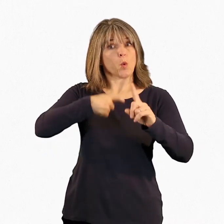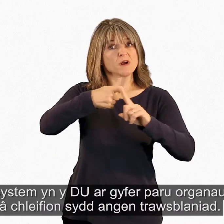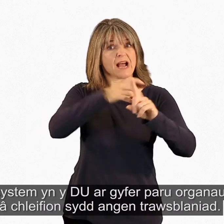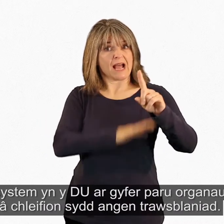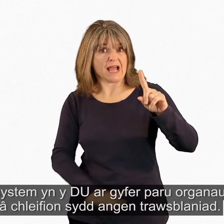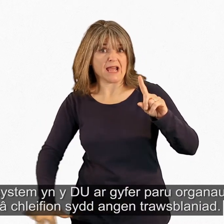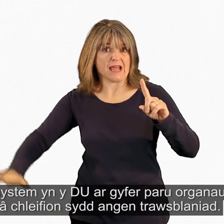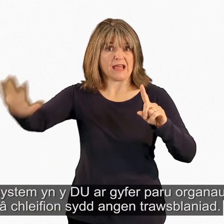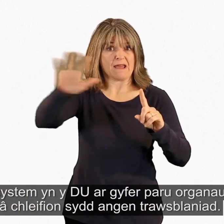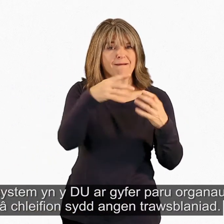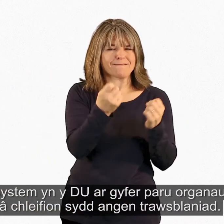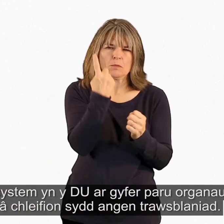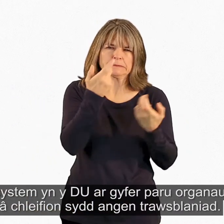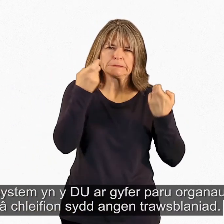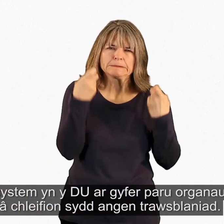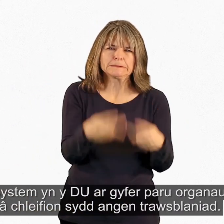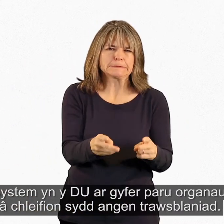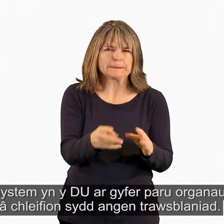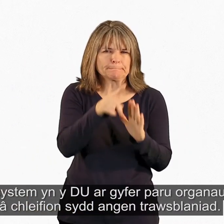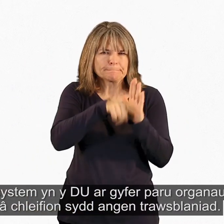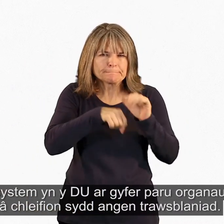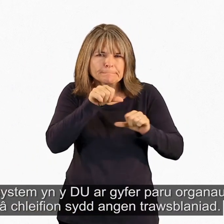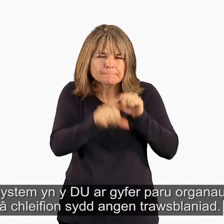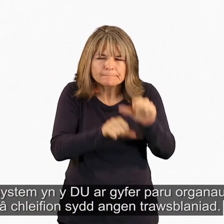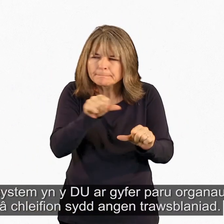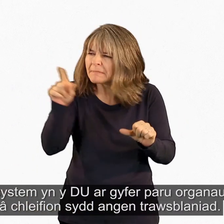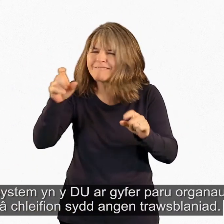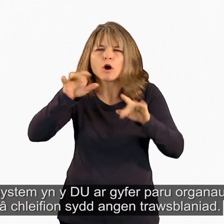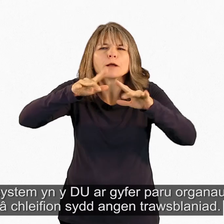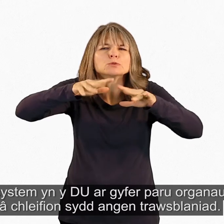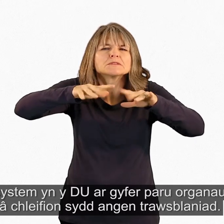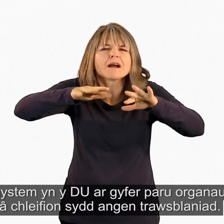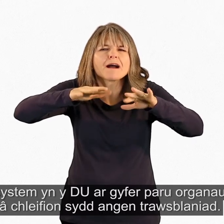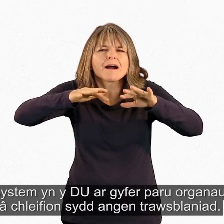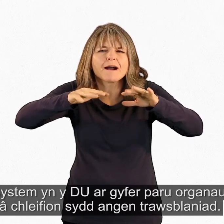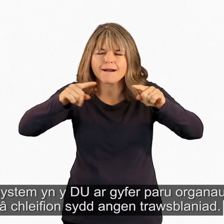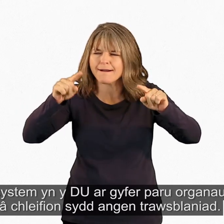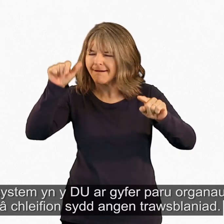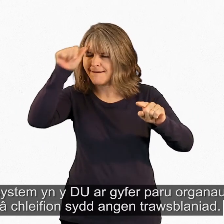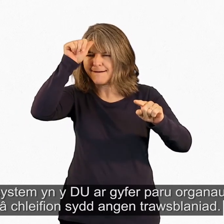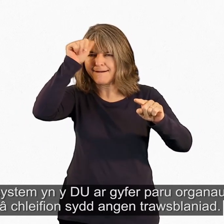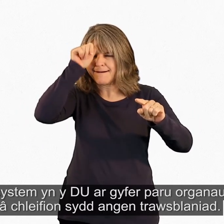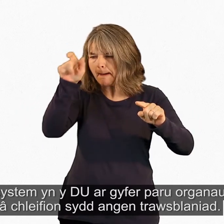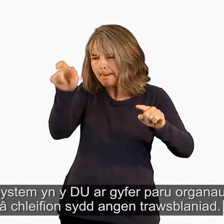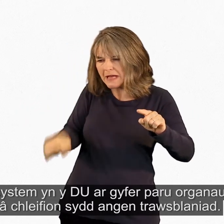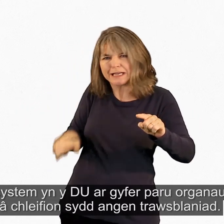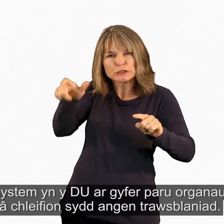Mae un system yn y deyrnas unedig ar gyfer pari organau a roddwyr a chleiddion sydd angen draws blaniad